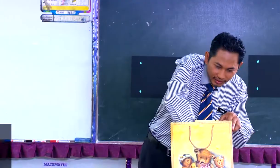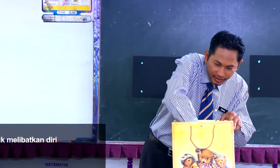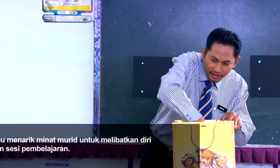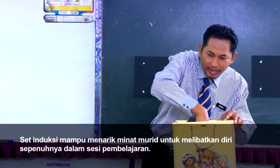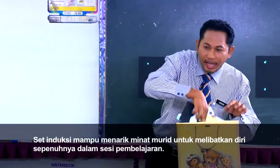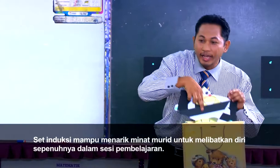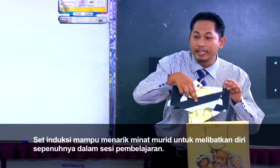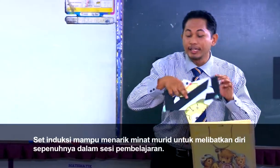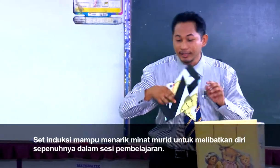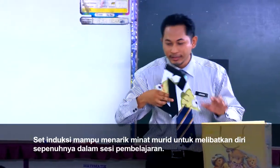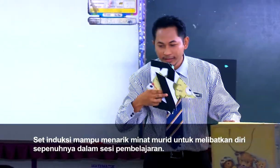ada